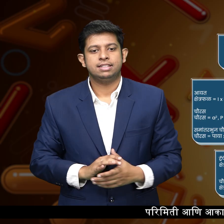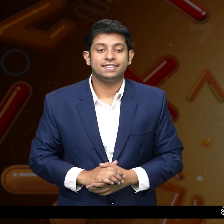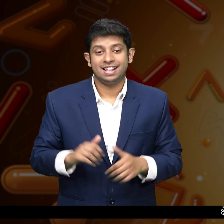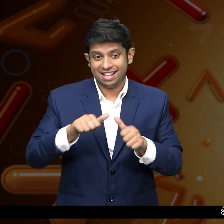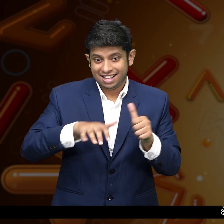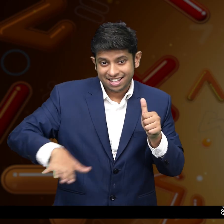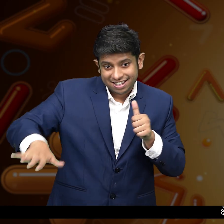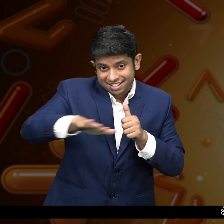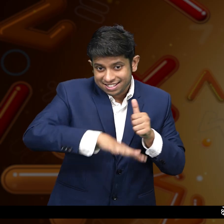क्षेत्रफळ.